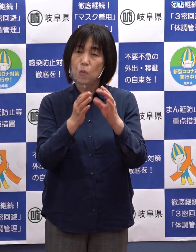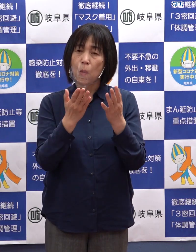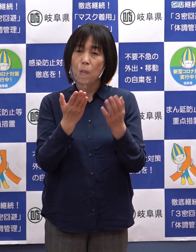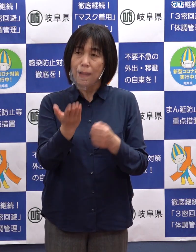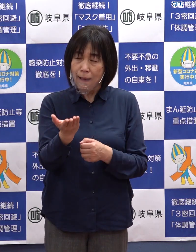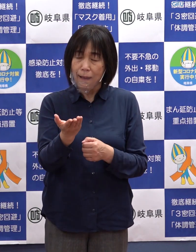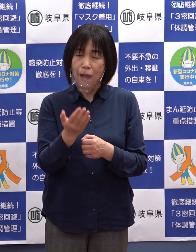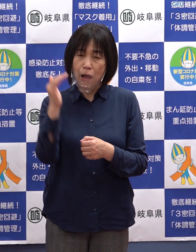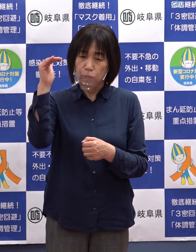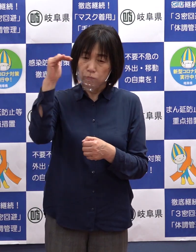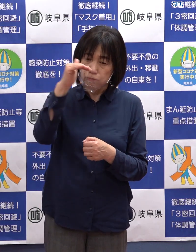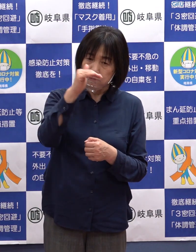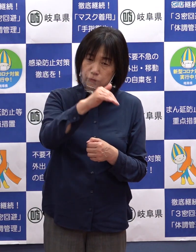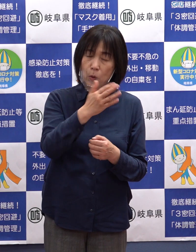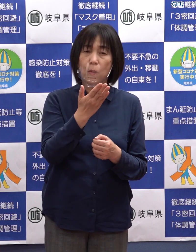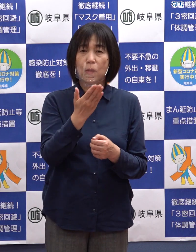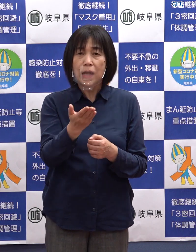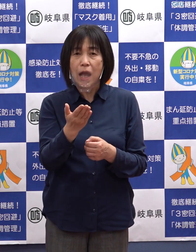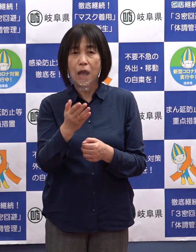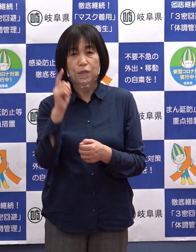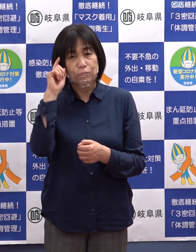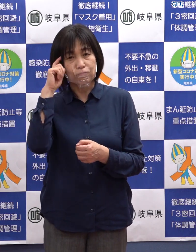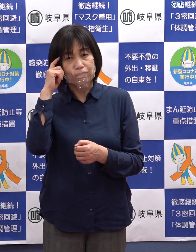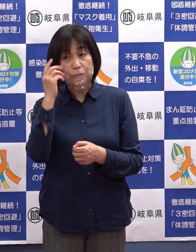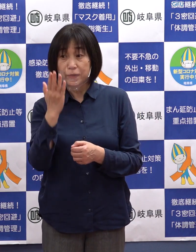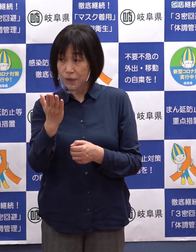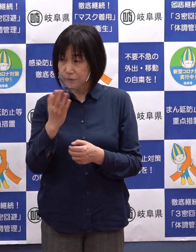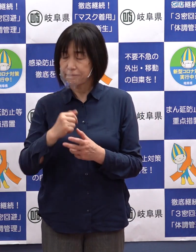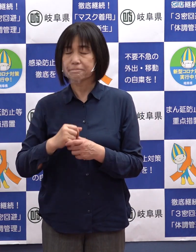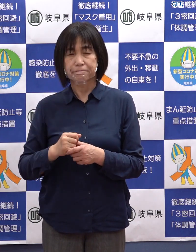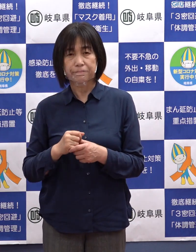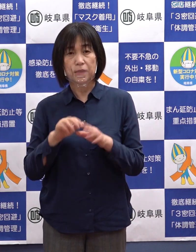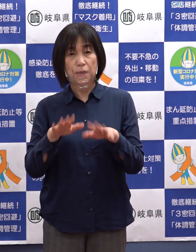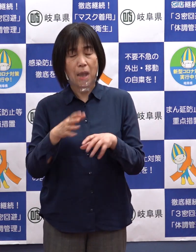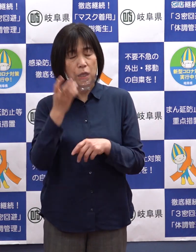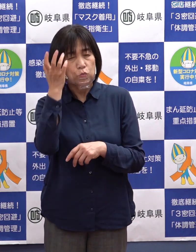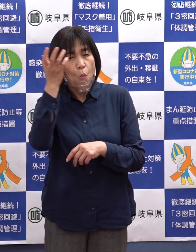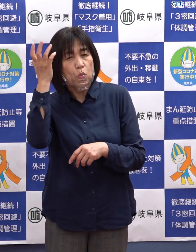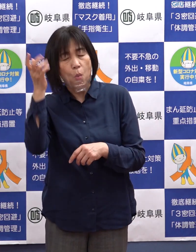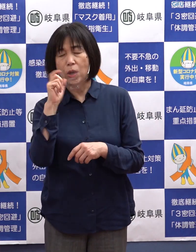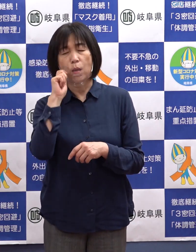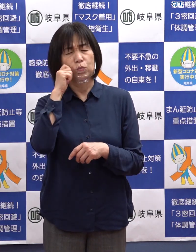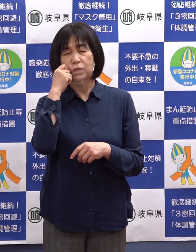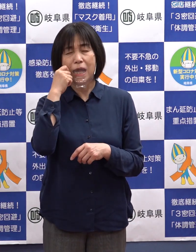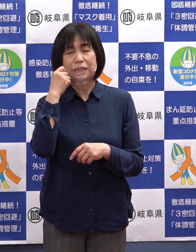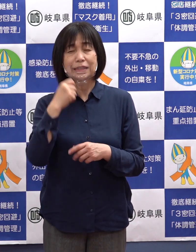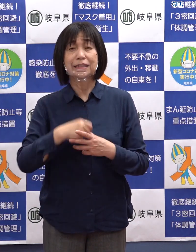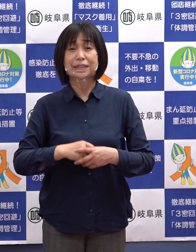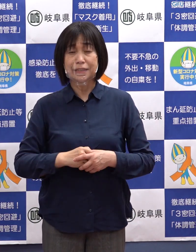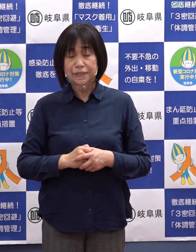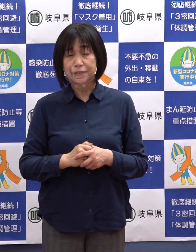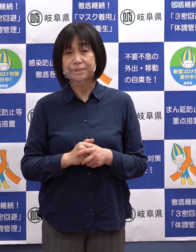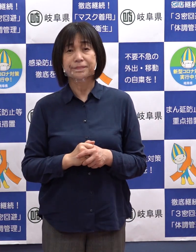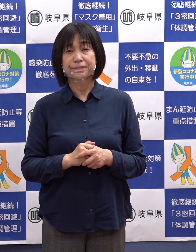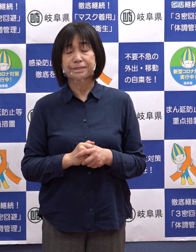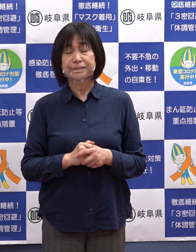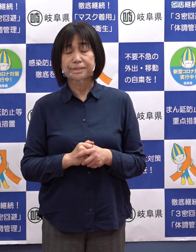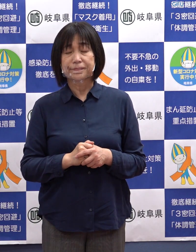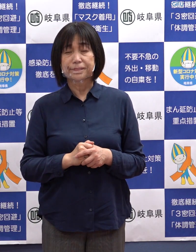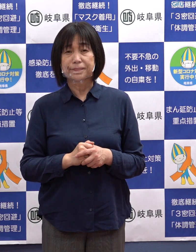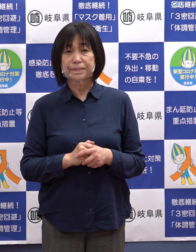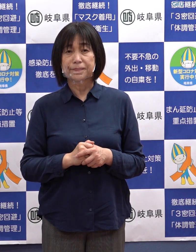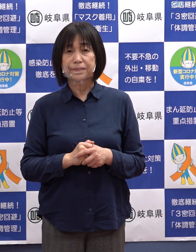後はどのように考えていらっしゃいますか。 なかなか予測難しいですね。といいますのは、一方で、なんて言いますか